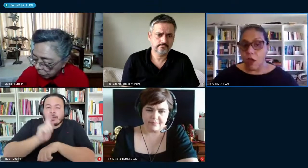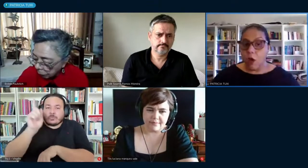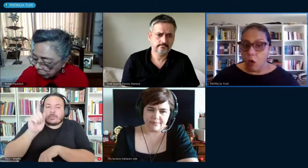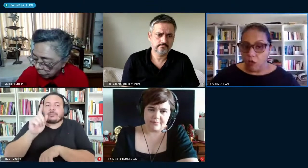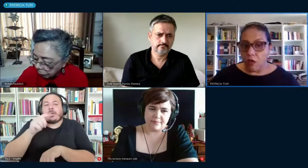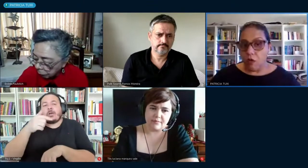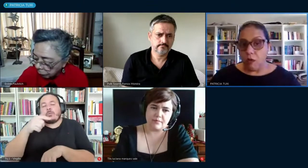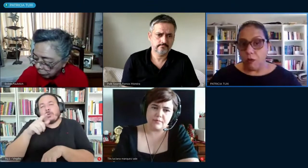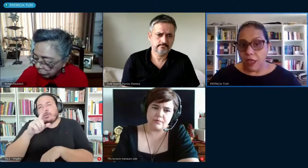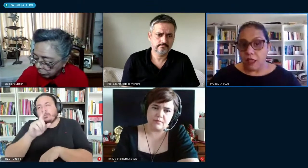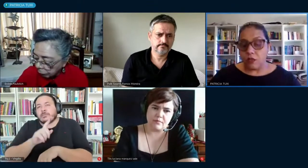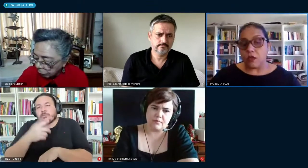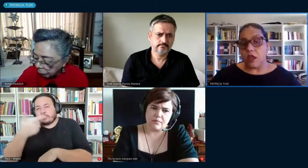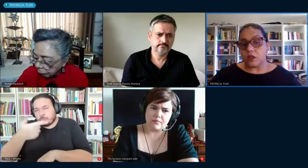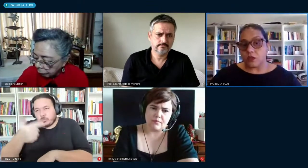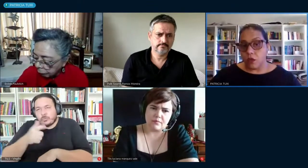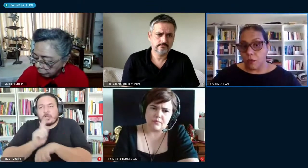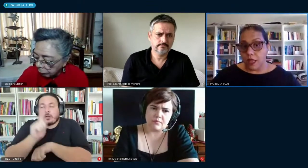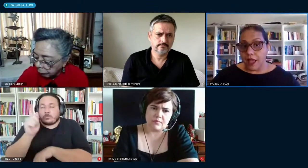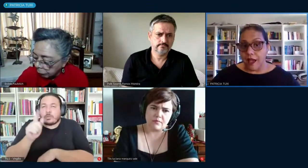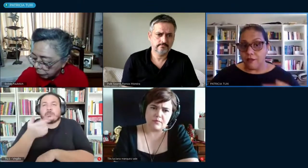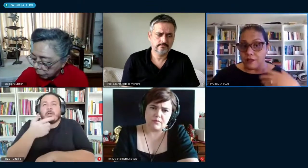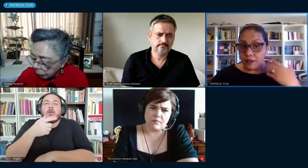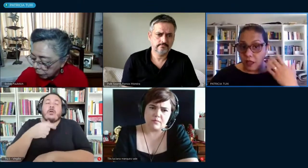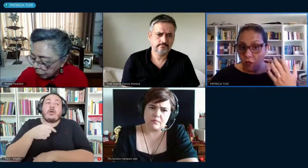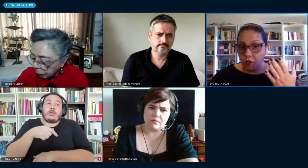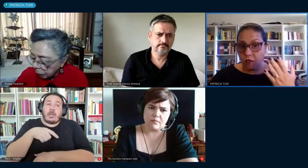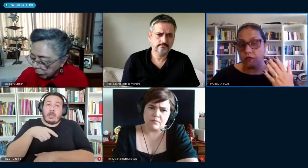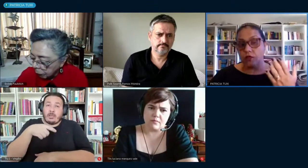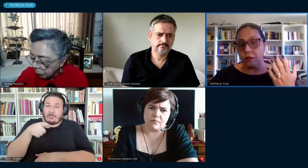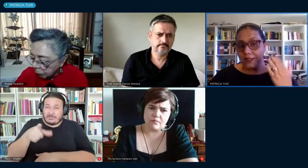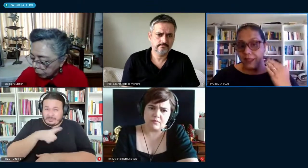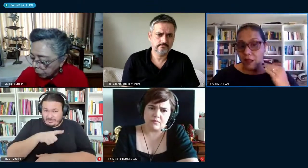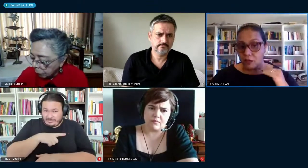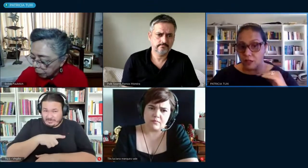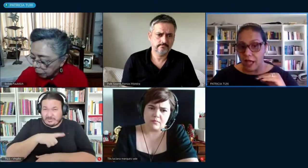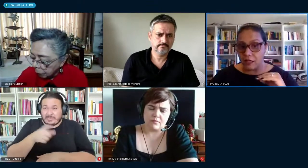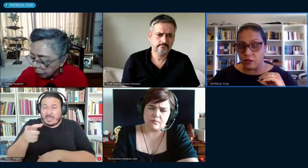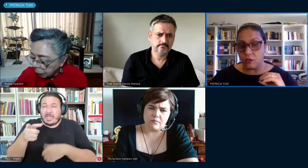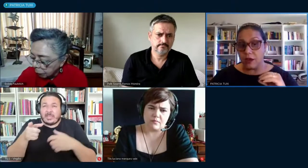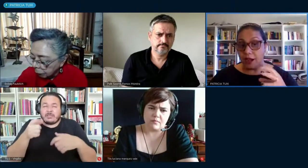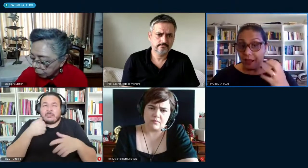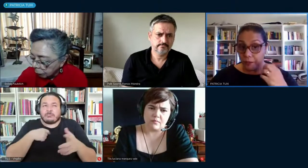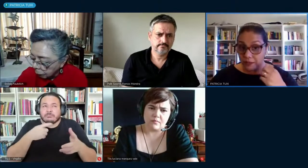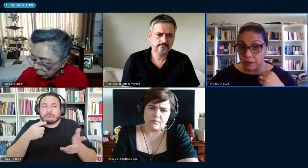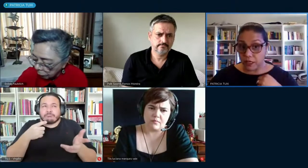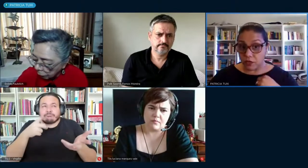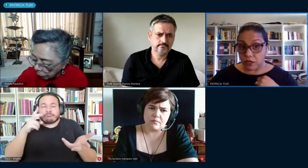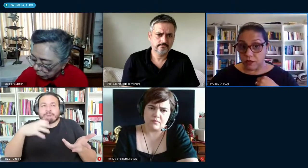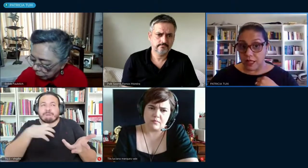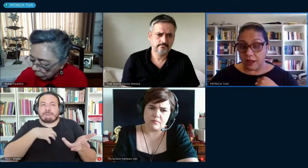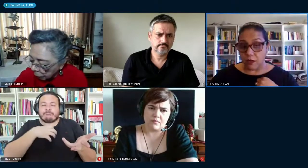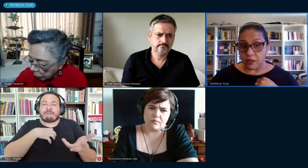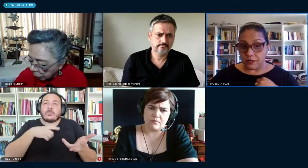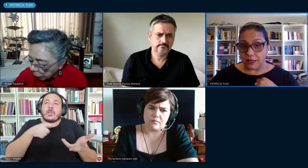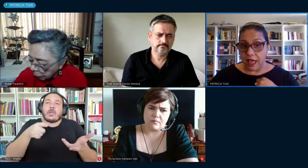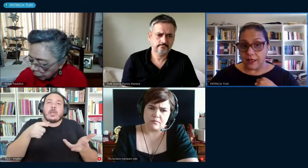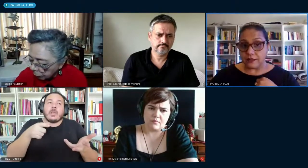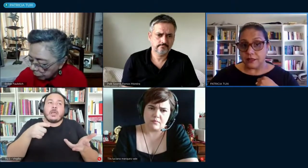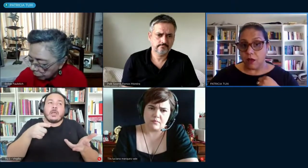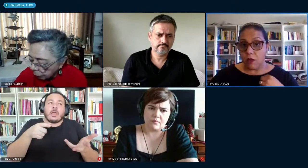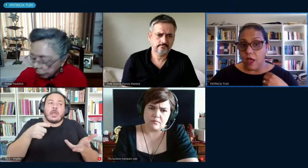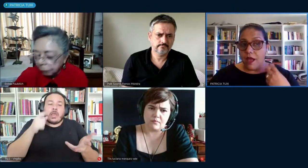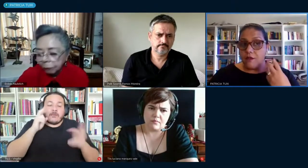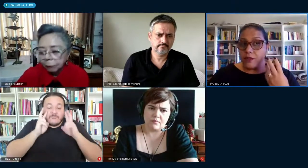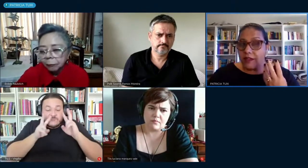graduação, houve algum momento sobre a visão do material didático na perspectiva da língua de